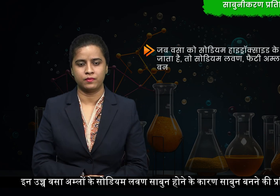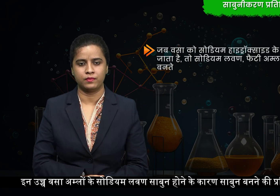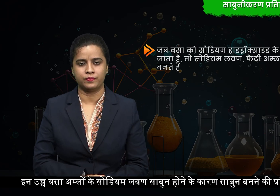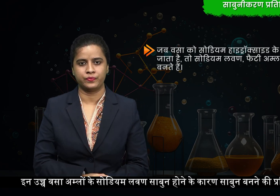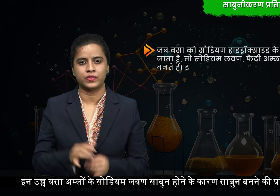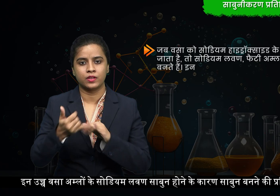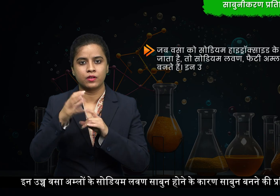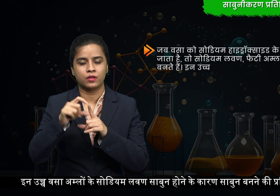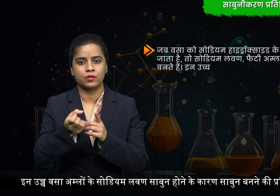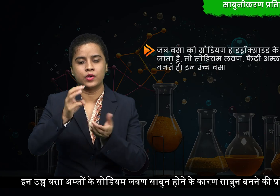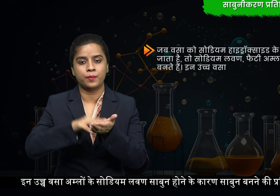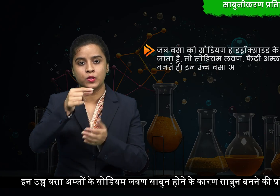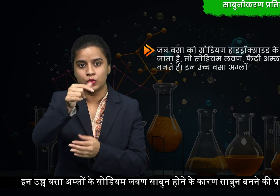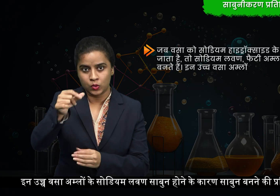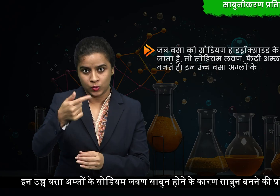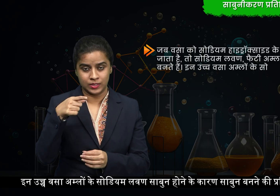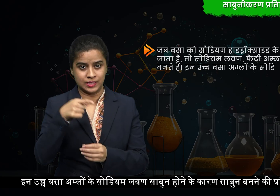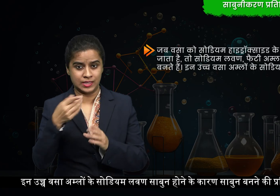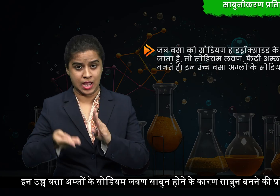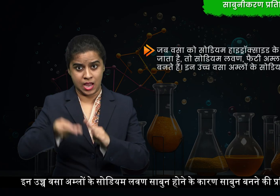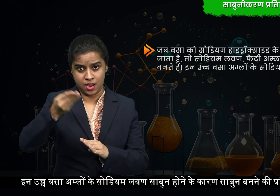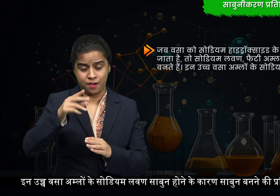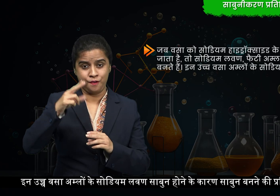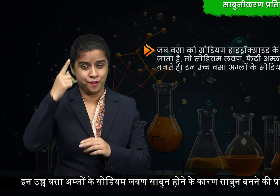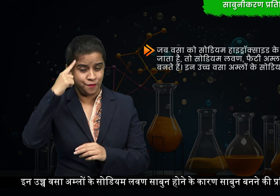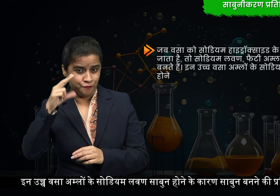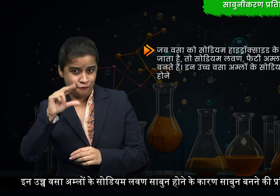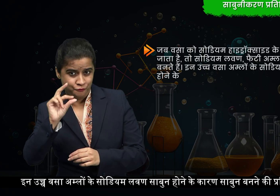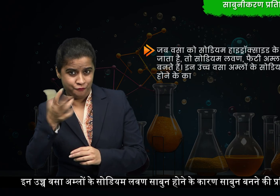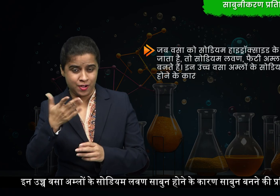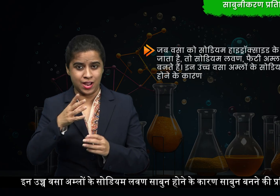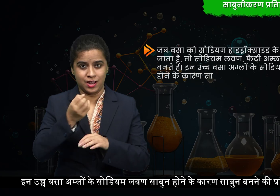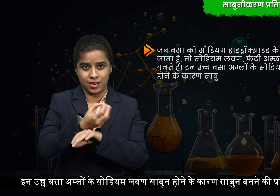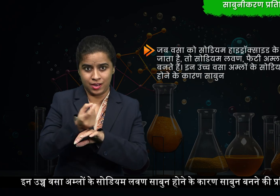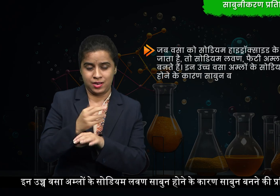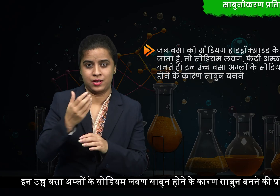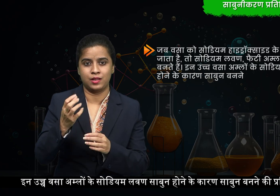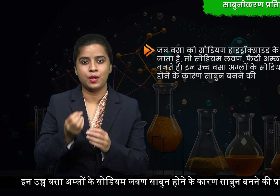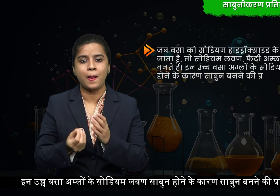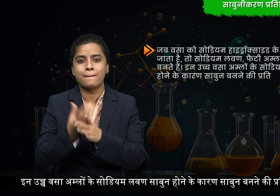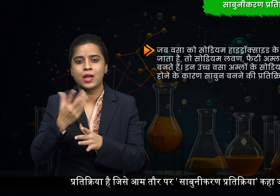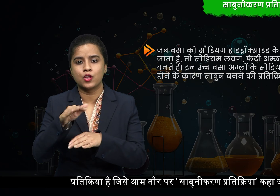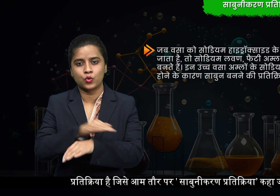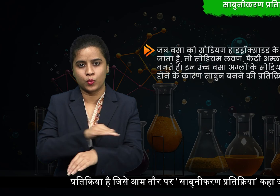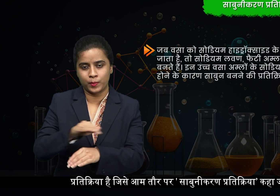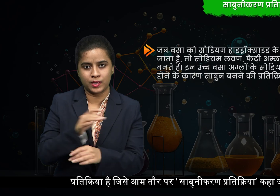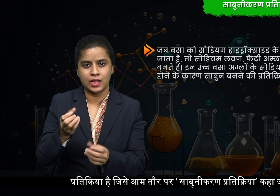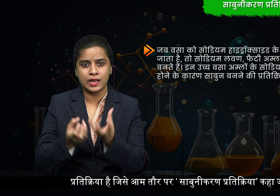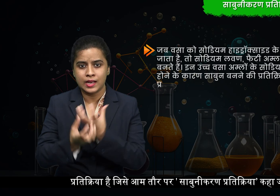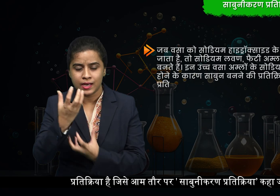लवण साबुन होने के कारण साबुन बनने की प्रक्रिया साबुन निर्माण प्रक्रिया है,